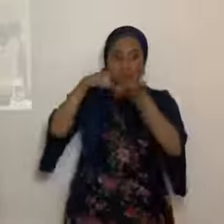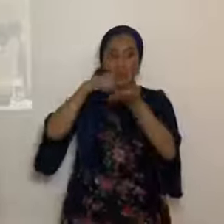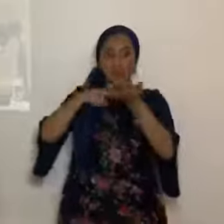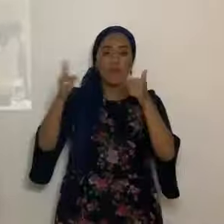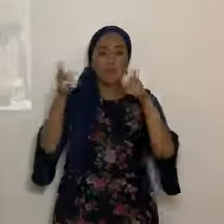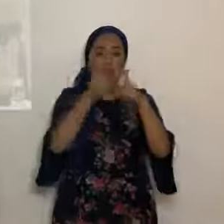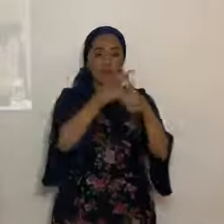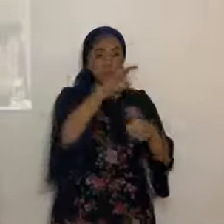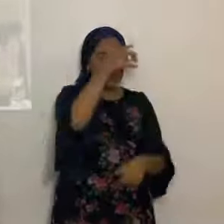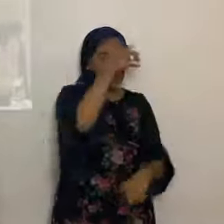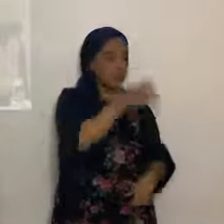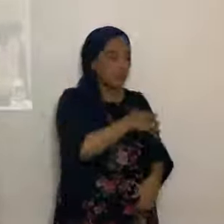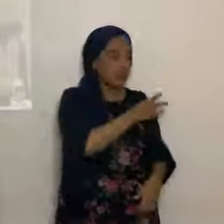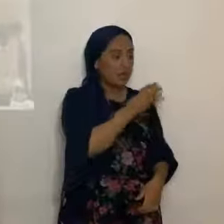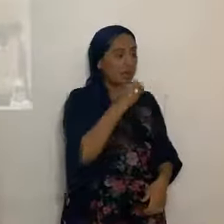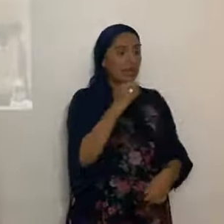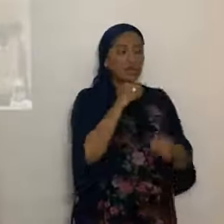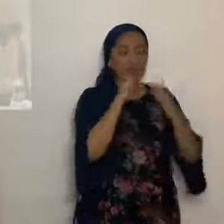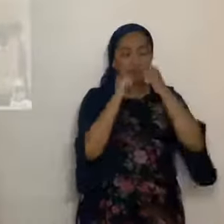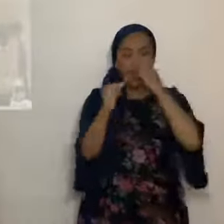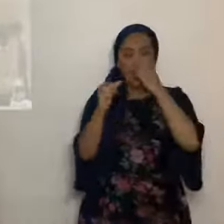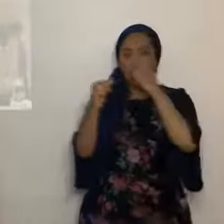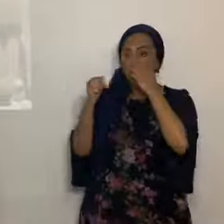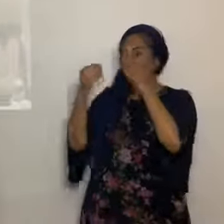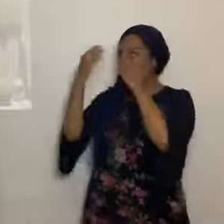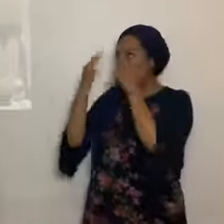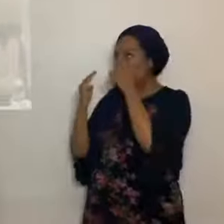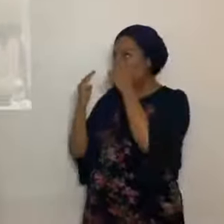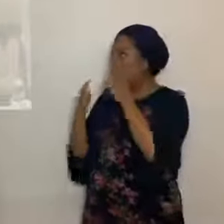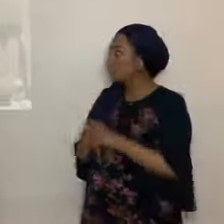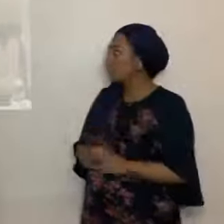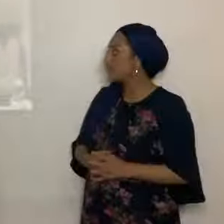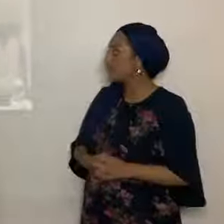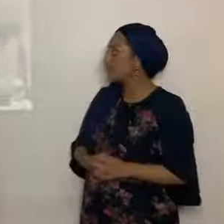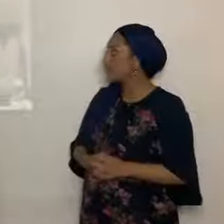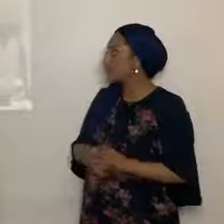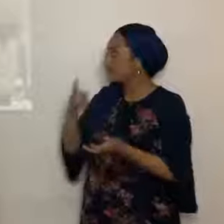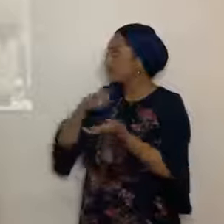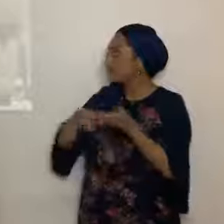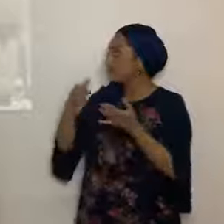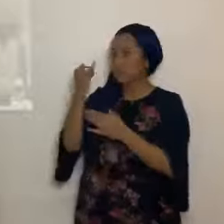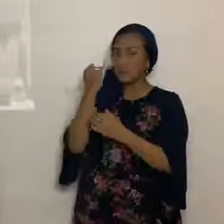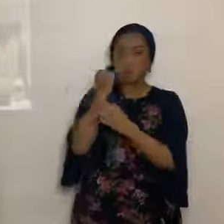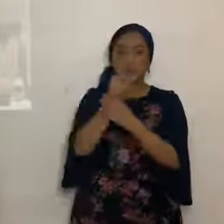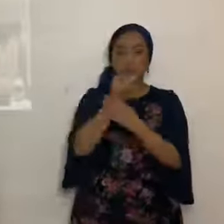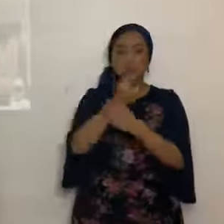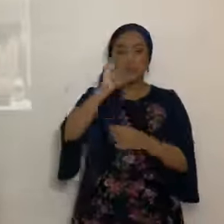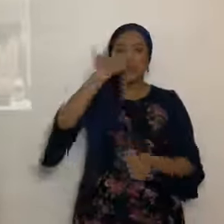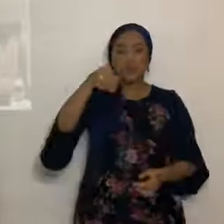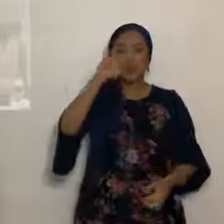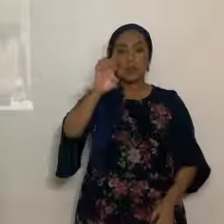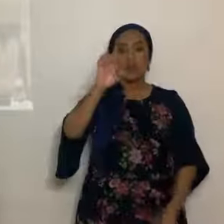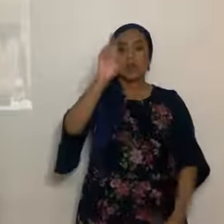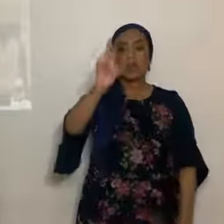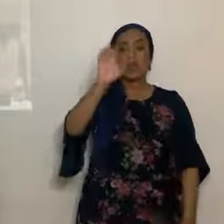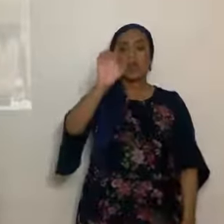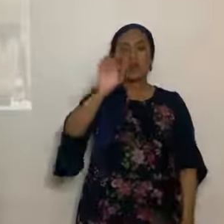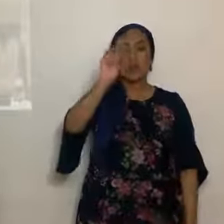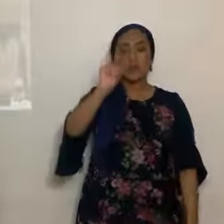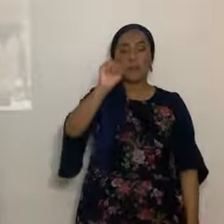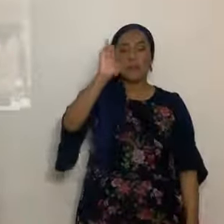hombre y no al Todopoderoso. Vamos a Jeremías. Buscar primero al hombre y